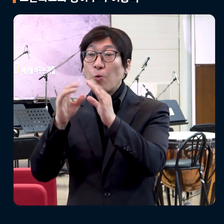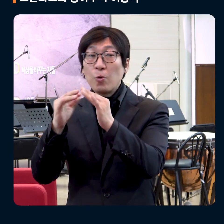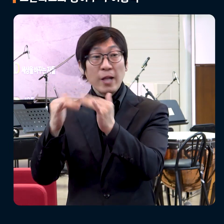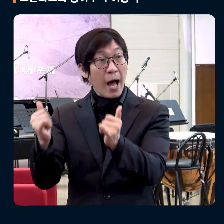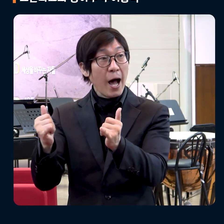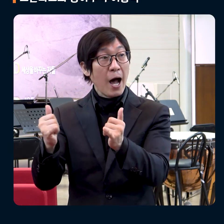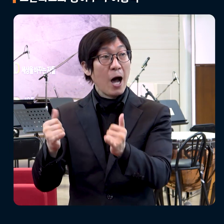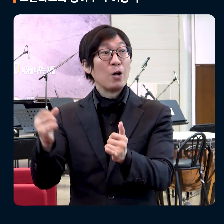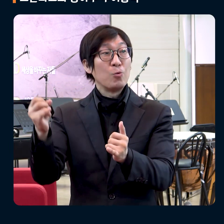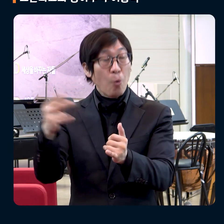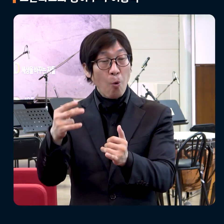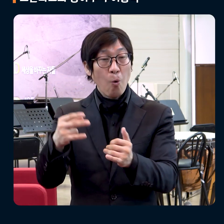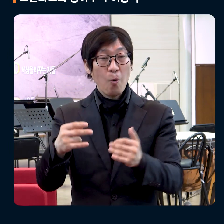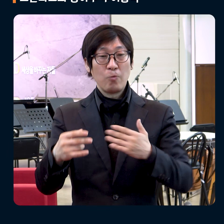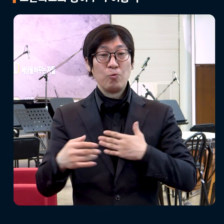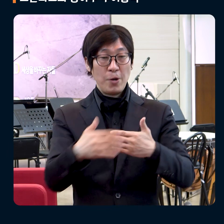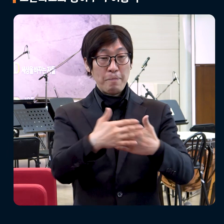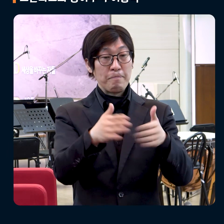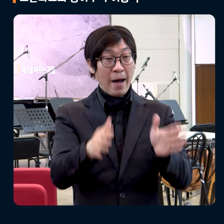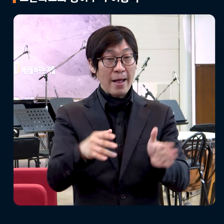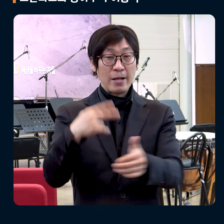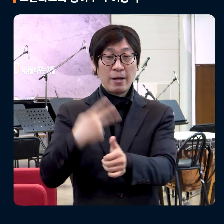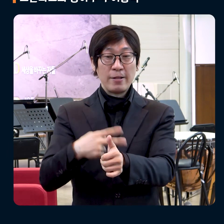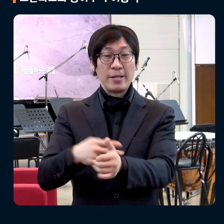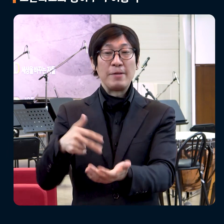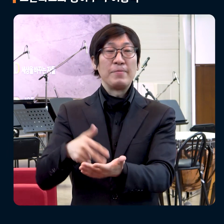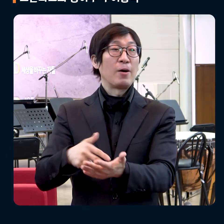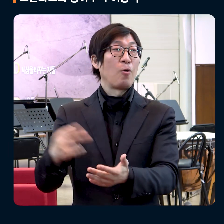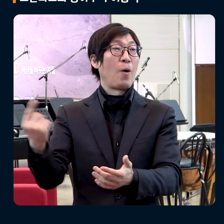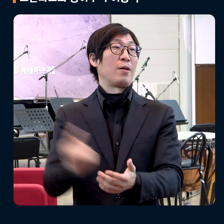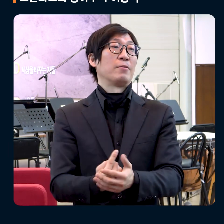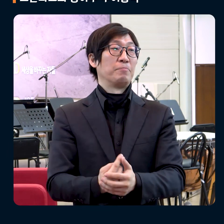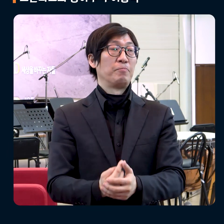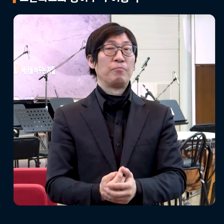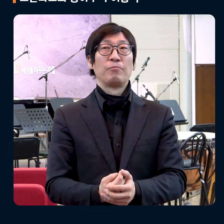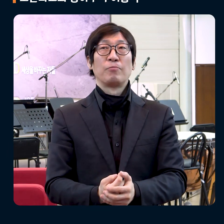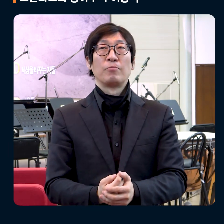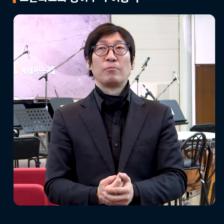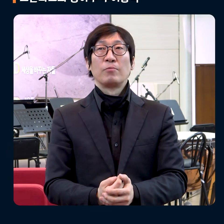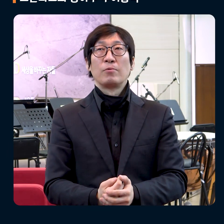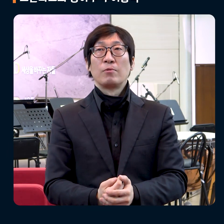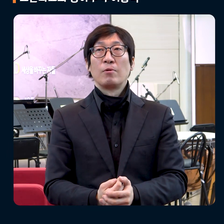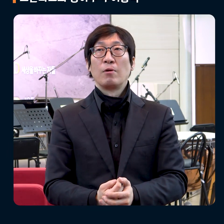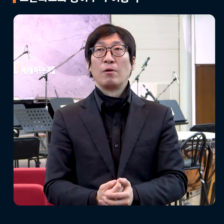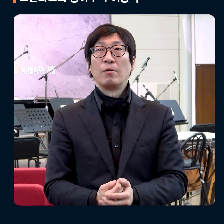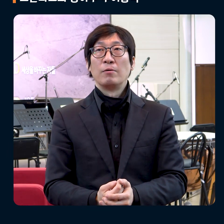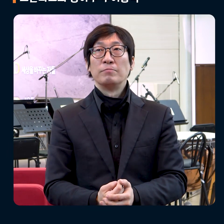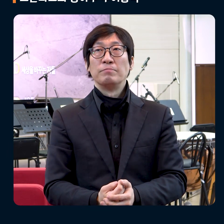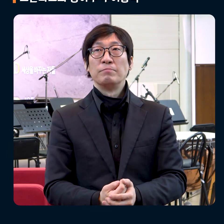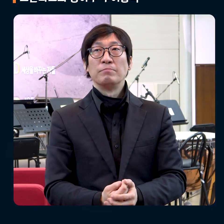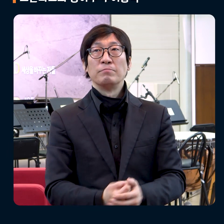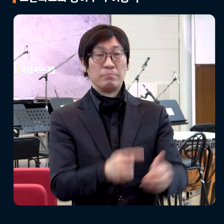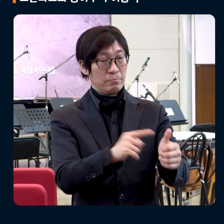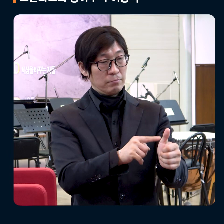전도사님이면서 저희 반에 교사도 해주셨습니다. 한 날 들어왔는데 한 말씀 안 하시고